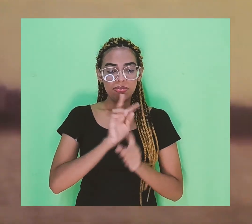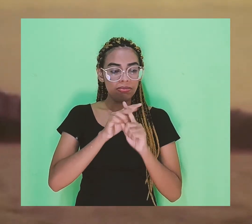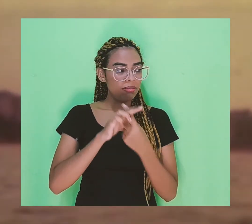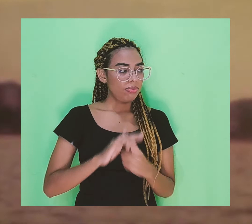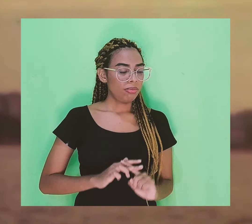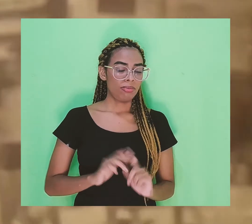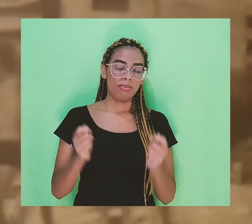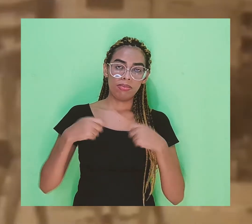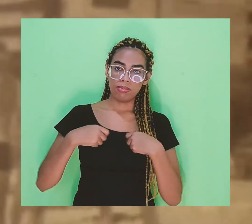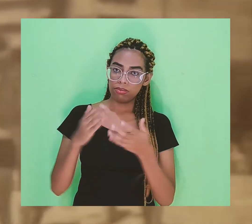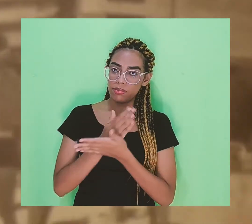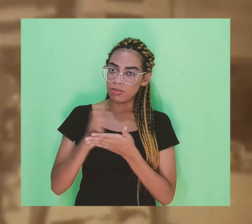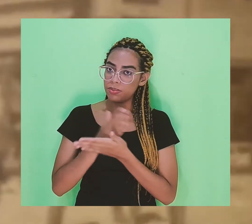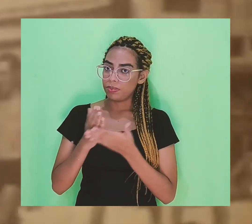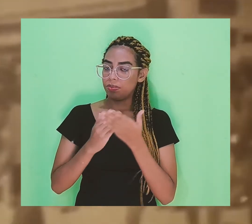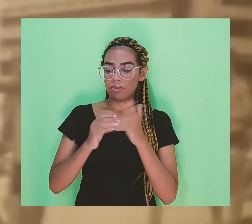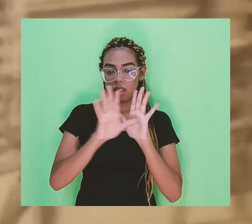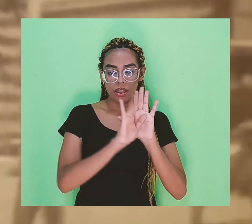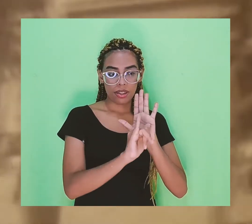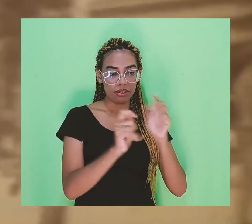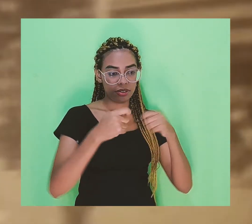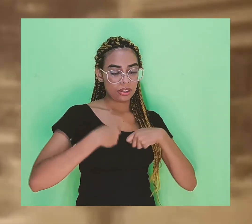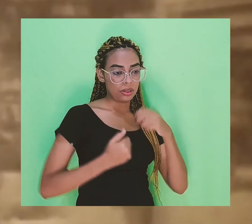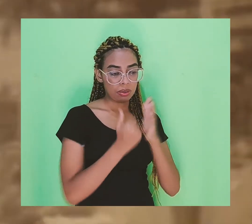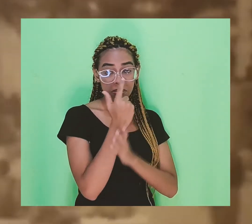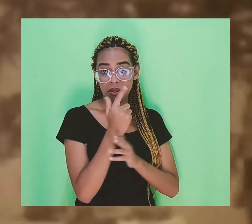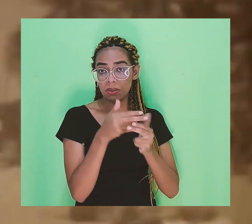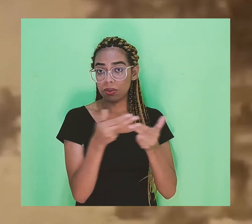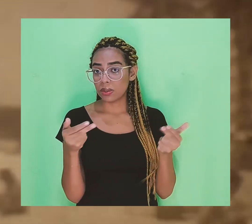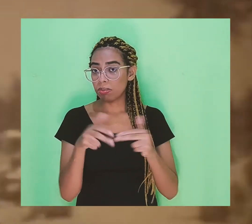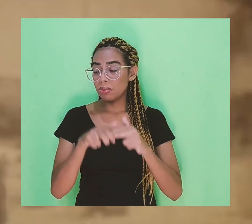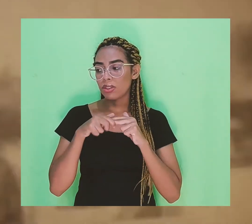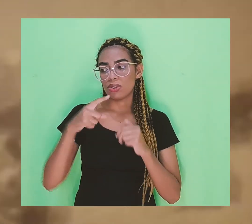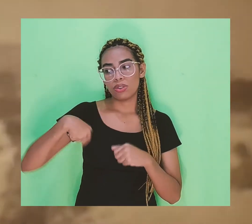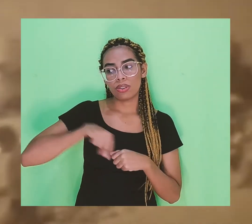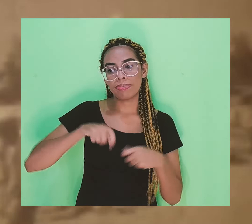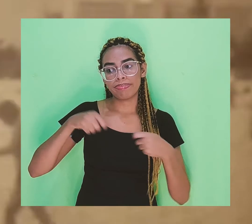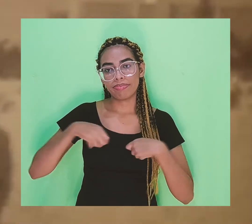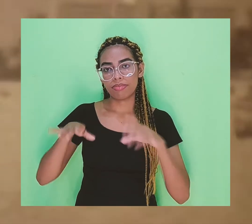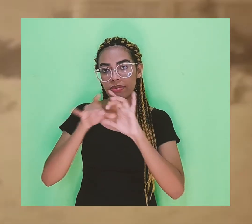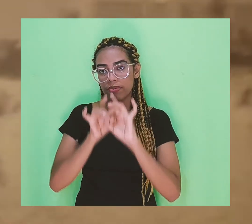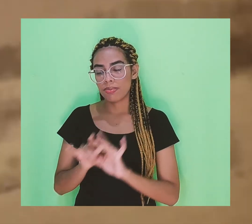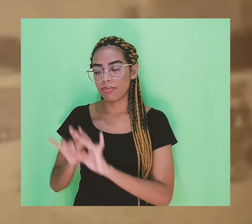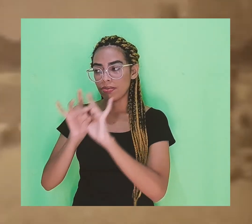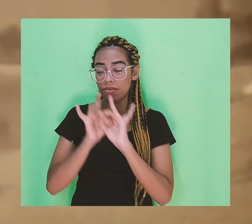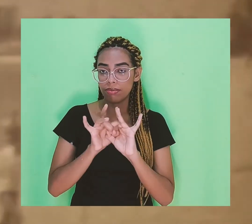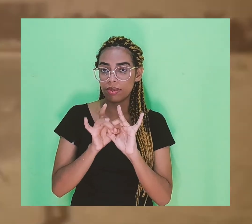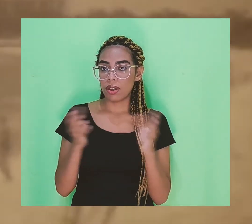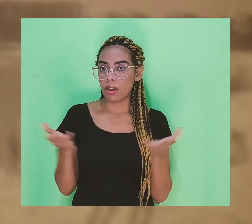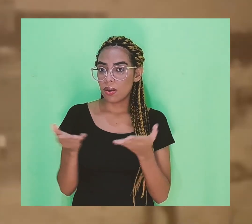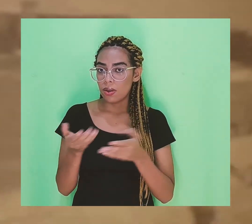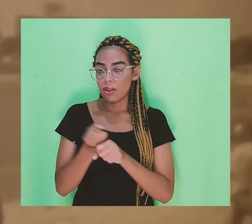que dão a possibilidade de você comprar equipamento. Por conta disso, você sobrevive na base de parcerias, né? Esse